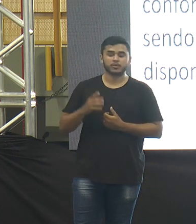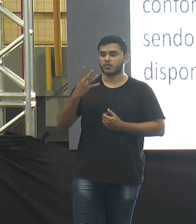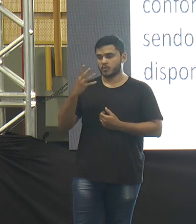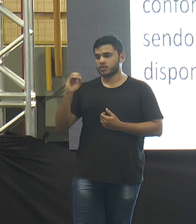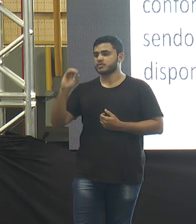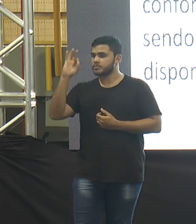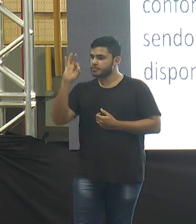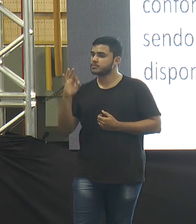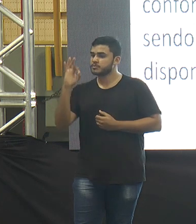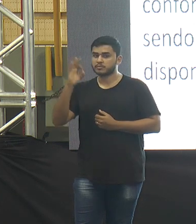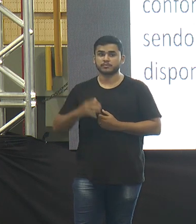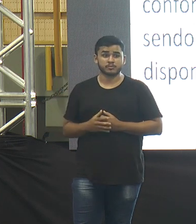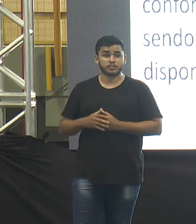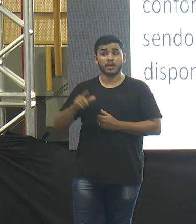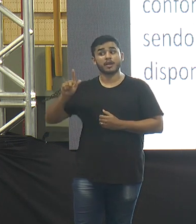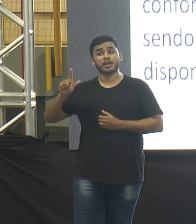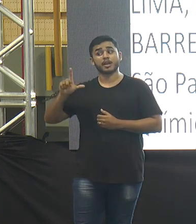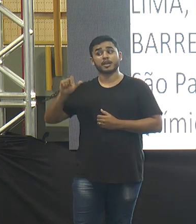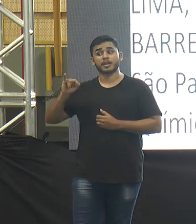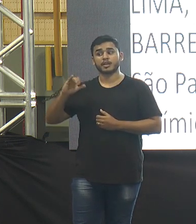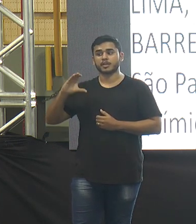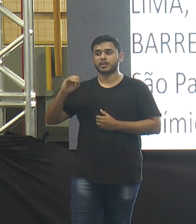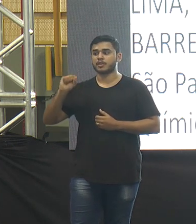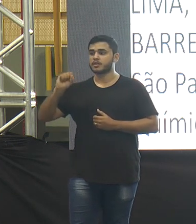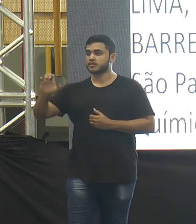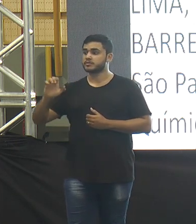40%. Glicose,